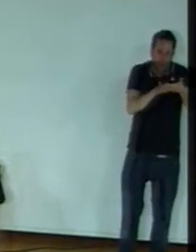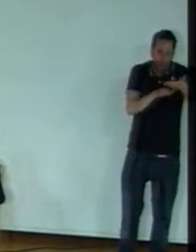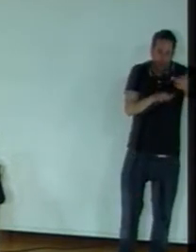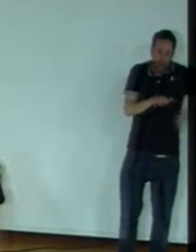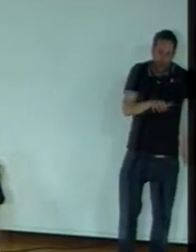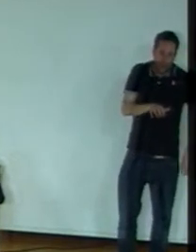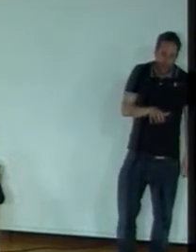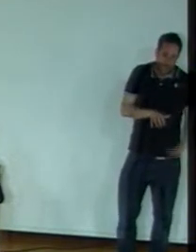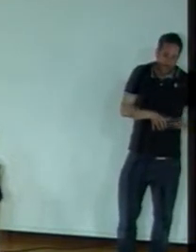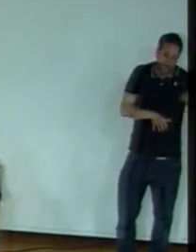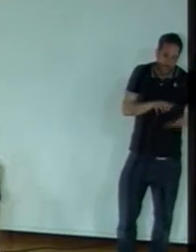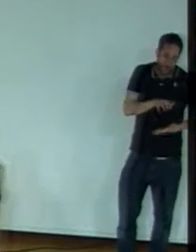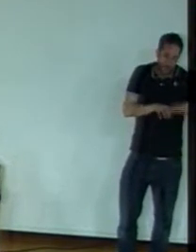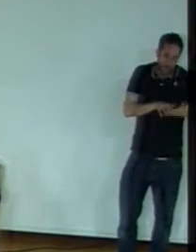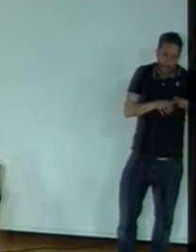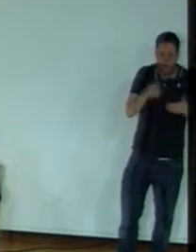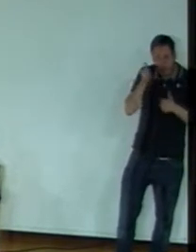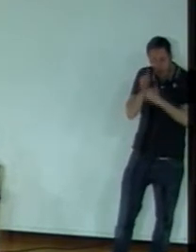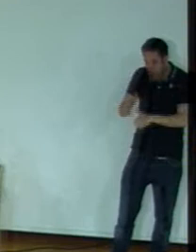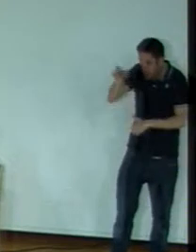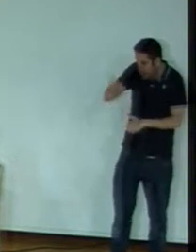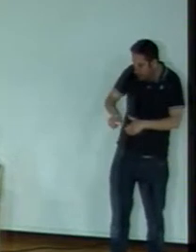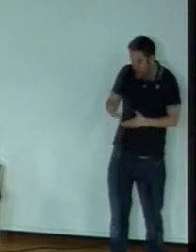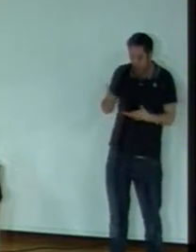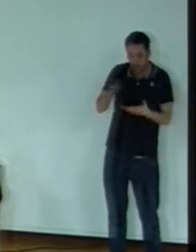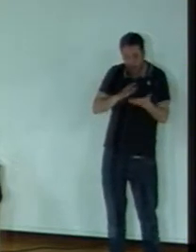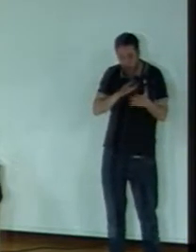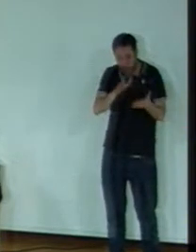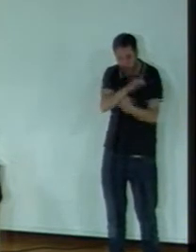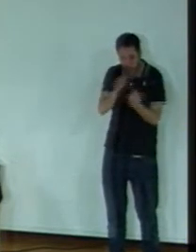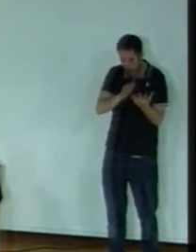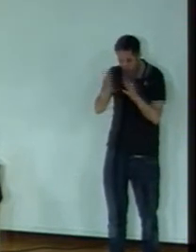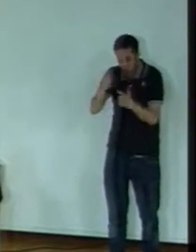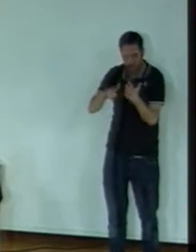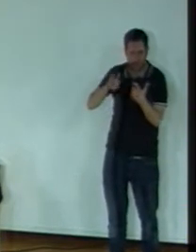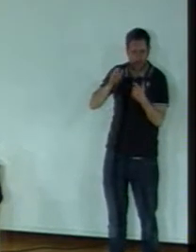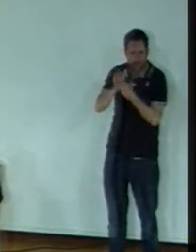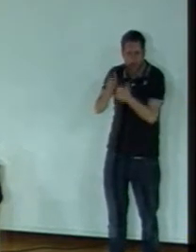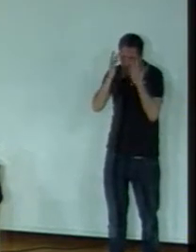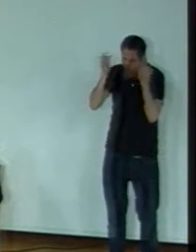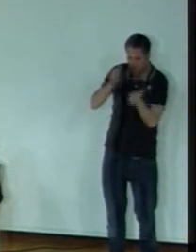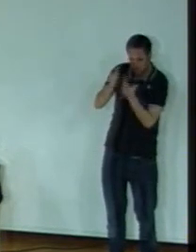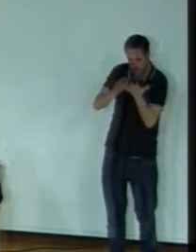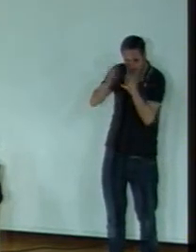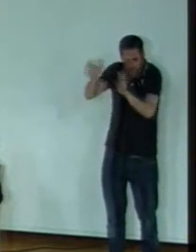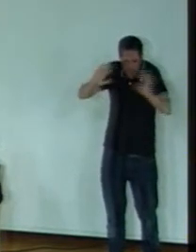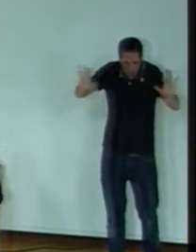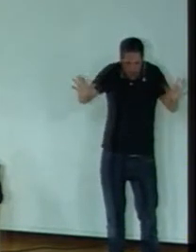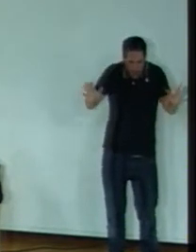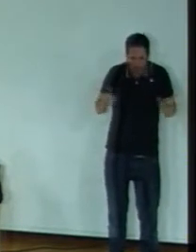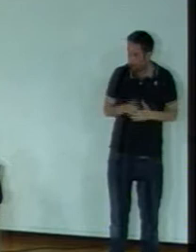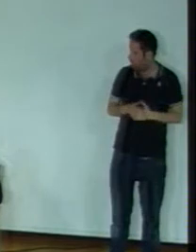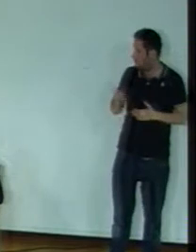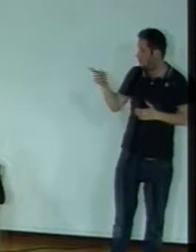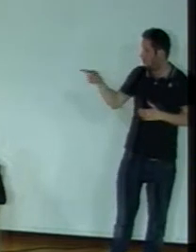fonction aussi des circonstances, des individus et puis de l'évolution globale de la société, de l'évolution des mœurs, des pratiques, etc. Tu sais quel est